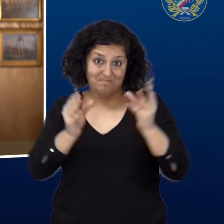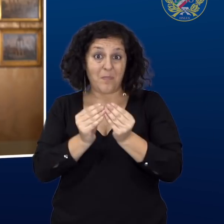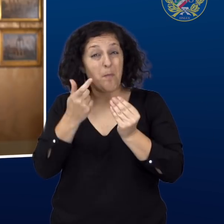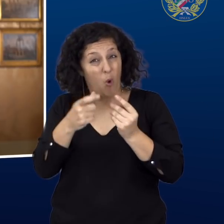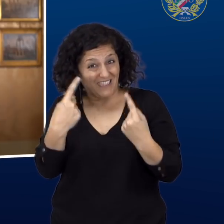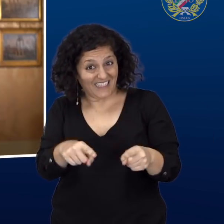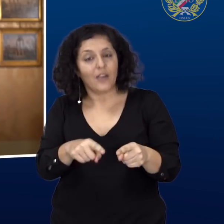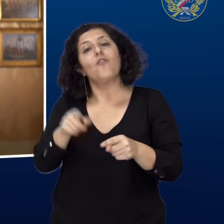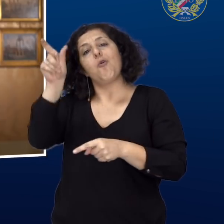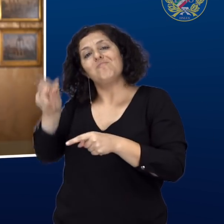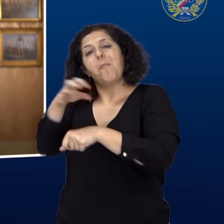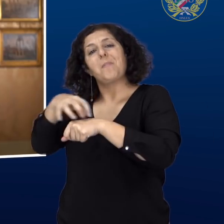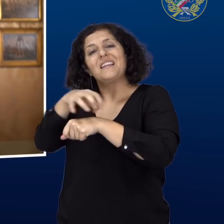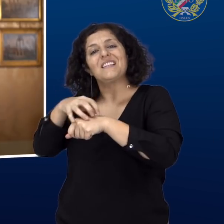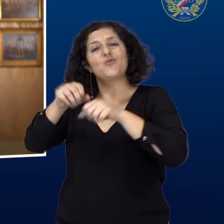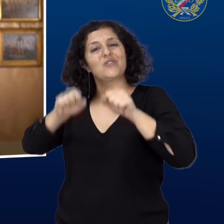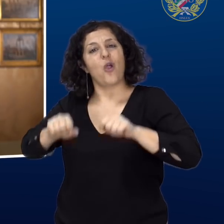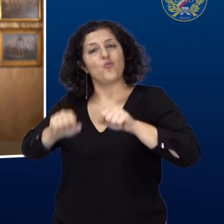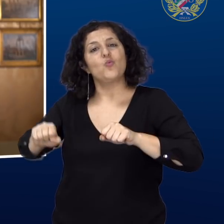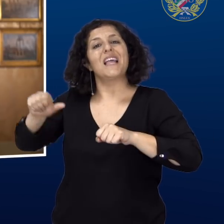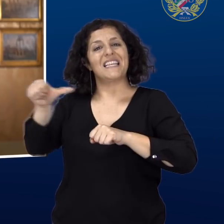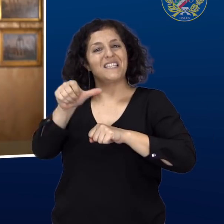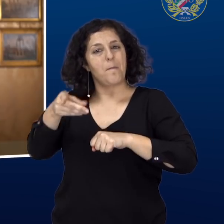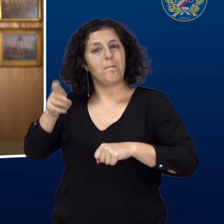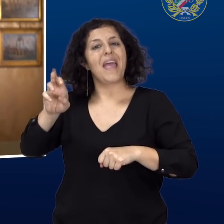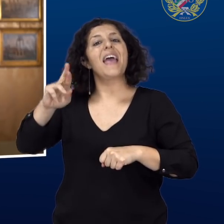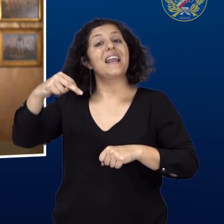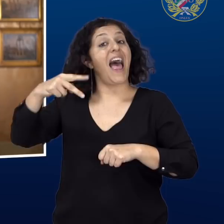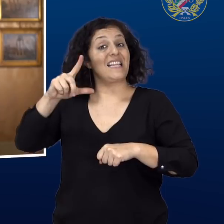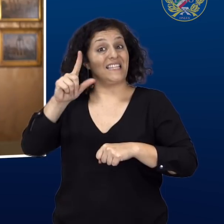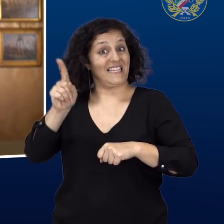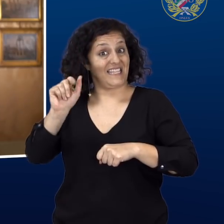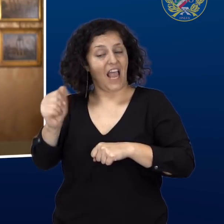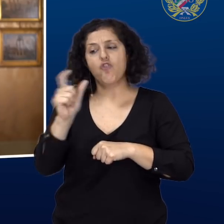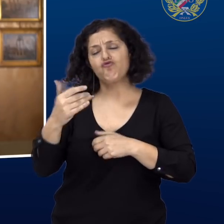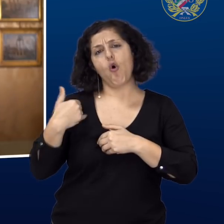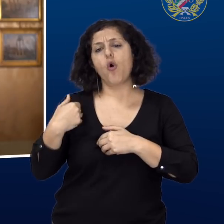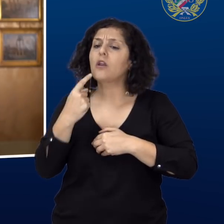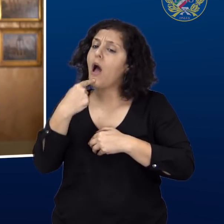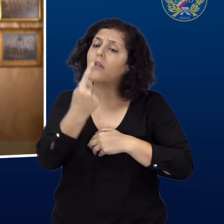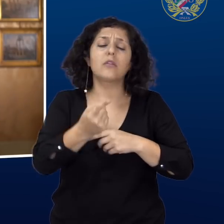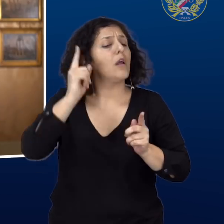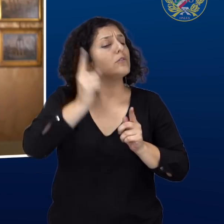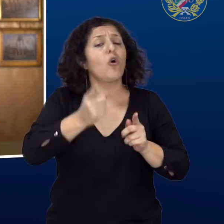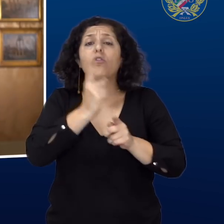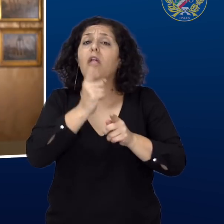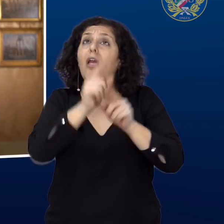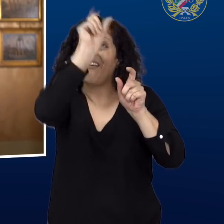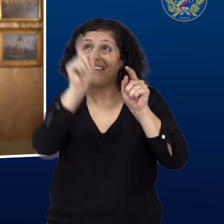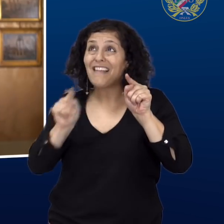Speranza ha dato immediato mandato, nei giorni scorsi, di aumentare il 50% della disponibilità nazionale